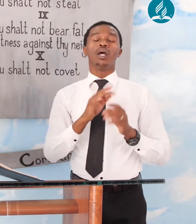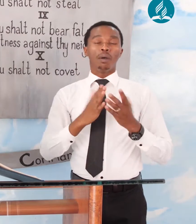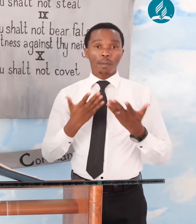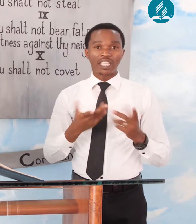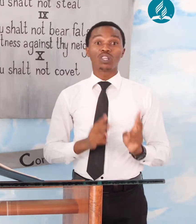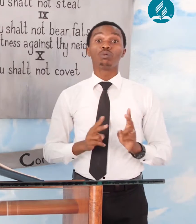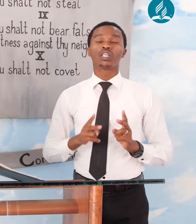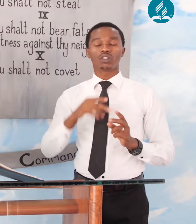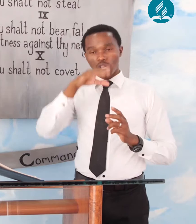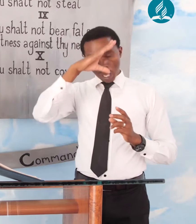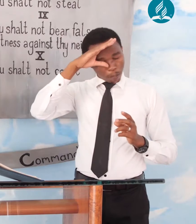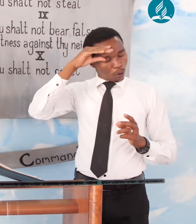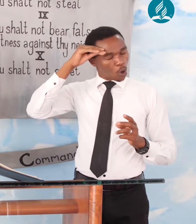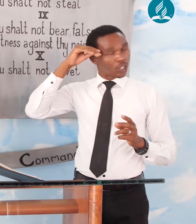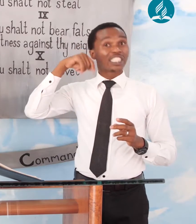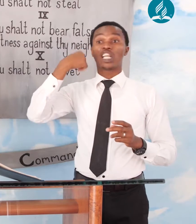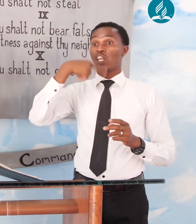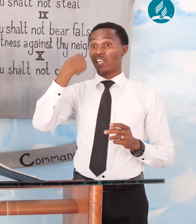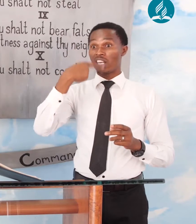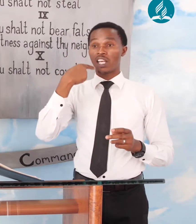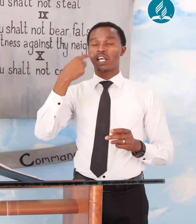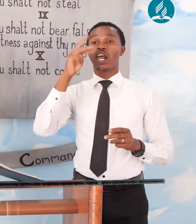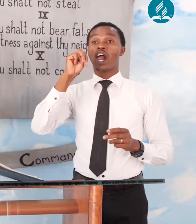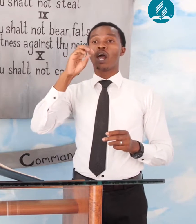nde? Mbese Musa ni nde?